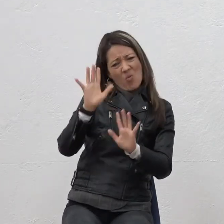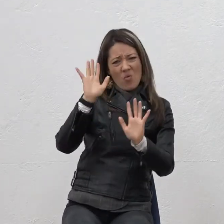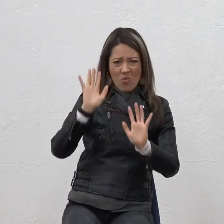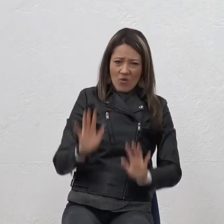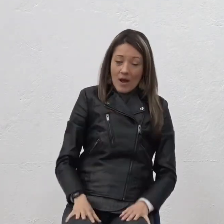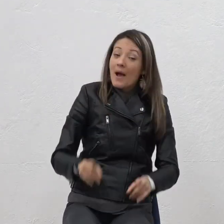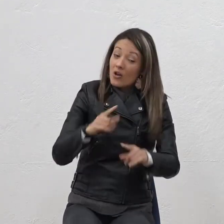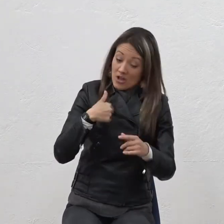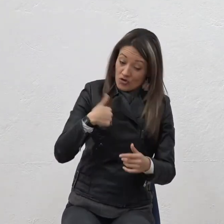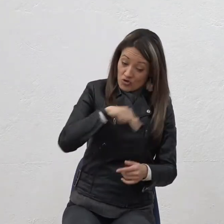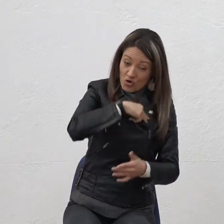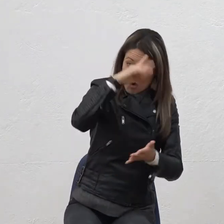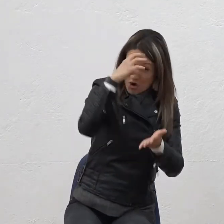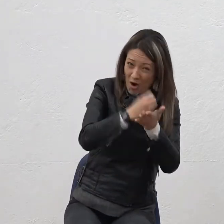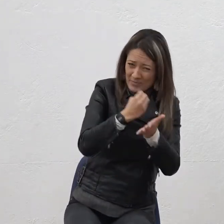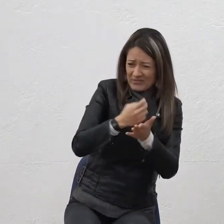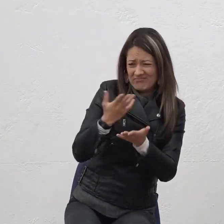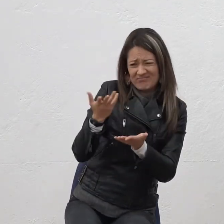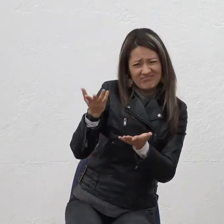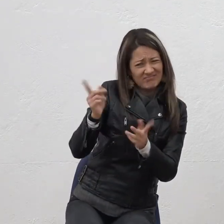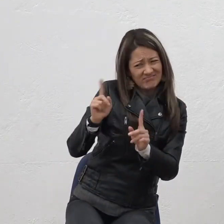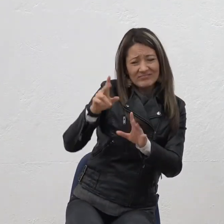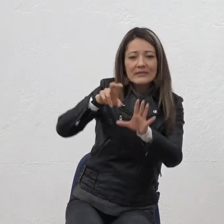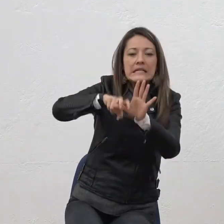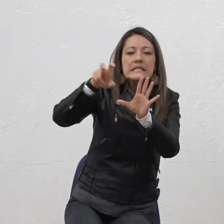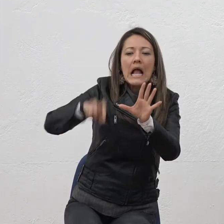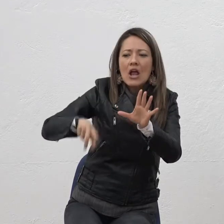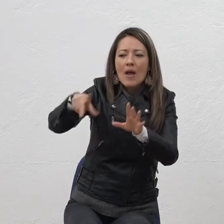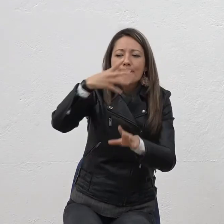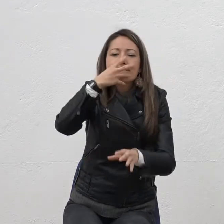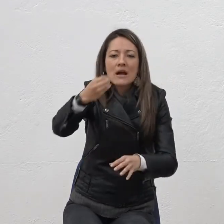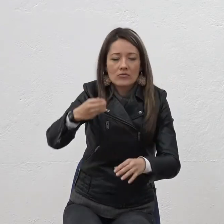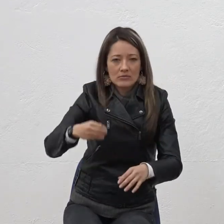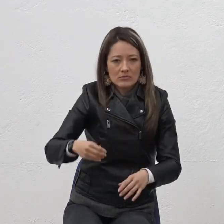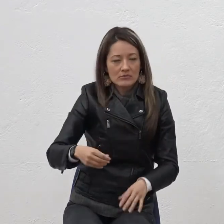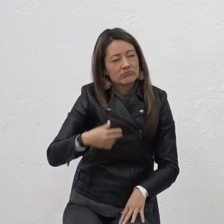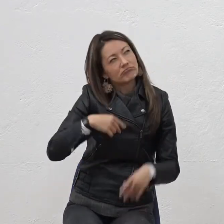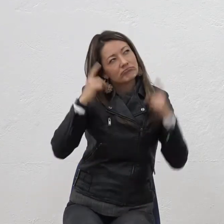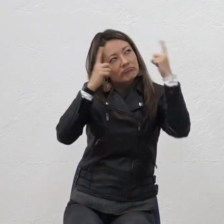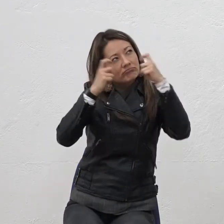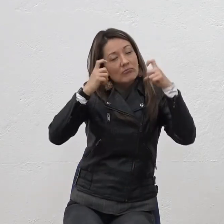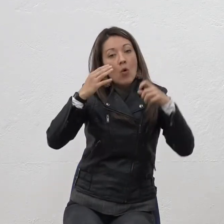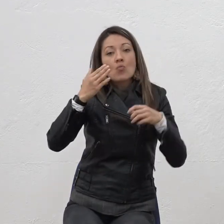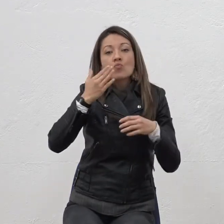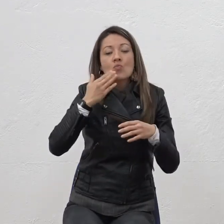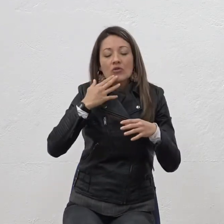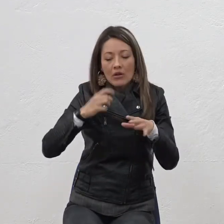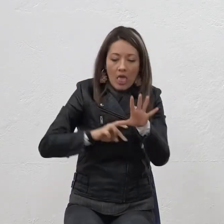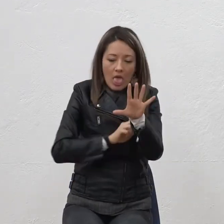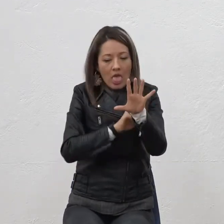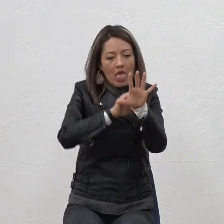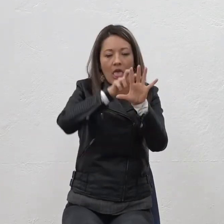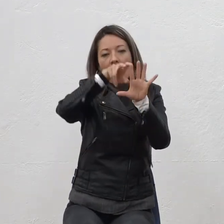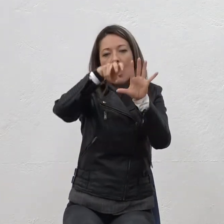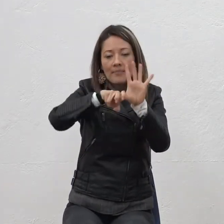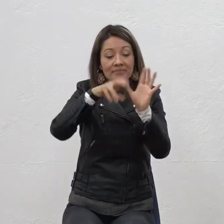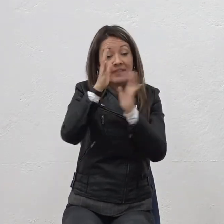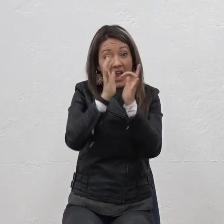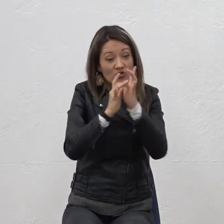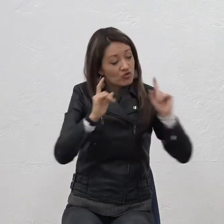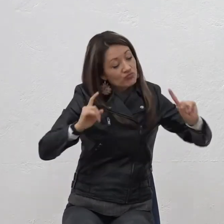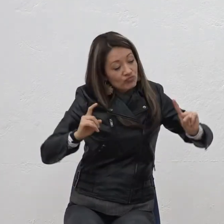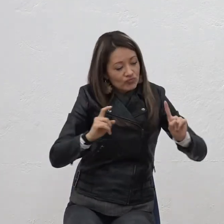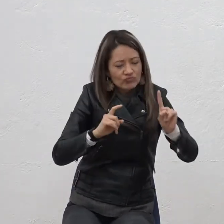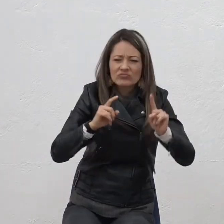nuestro parecer, ¿qué merecía Zaqueo? Cuando Jesús iba con la multitud, que se subió al árbol a mirar, ¿qué